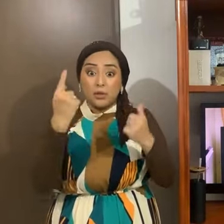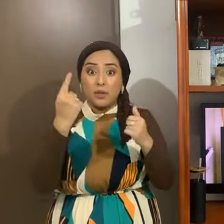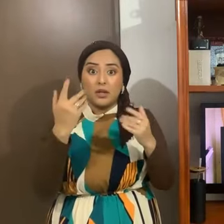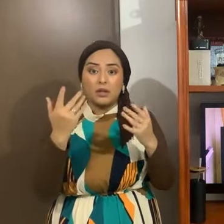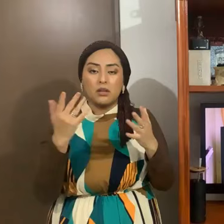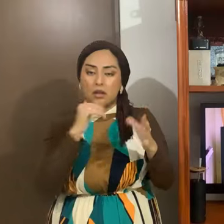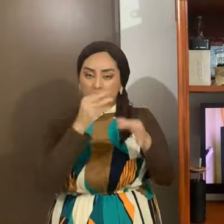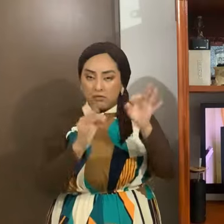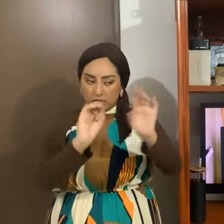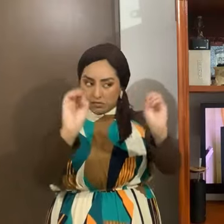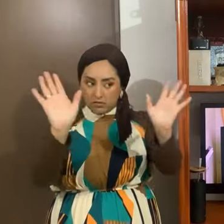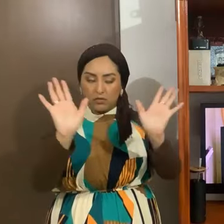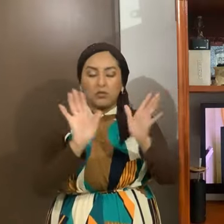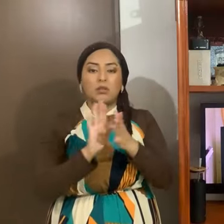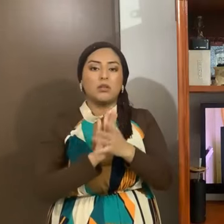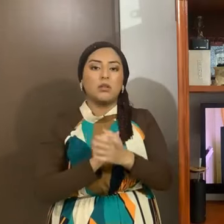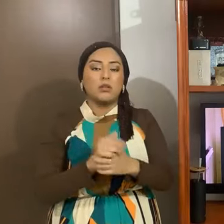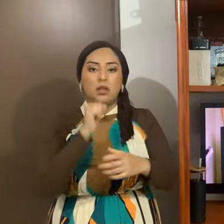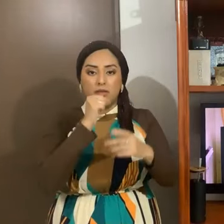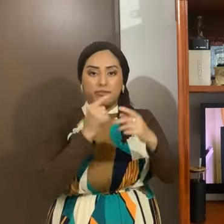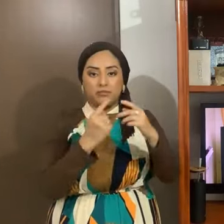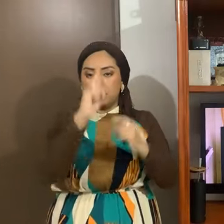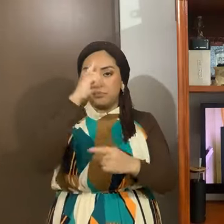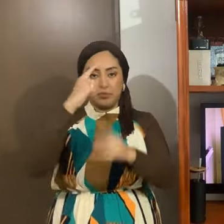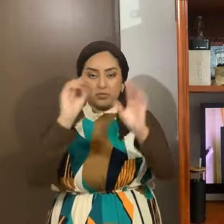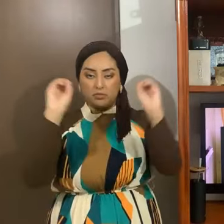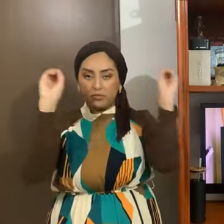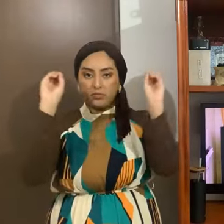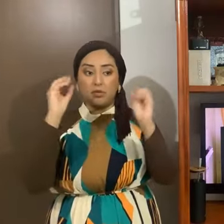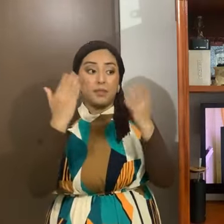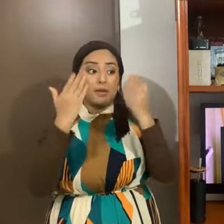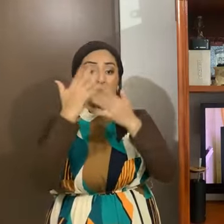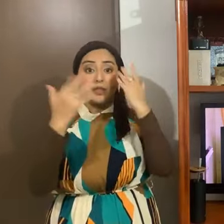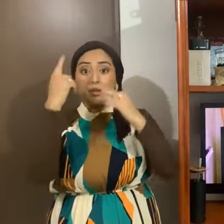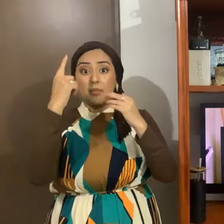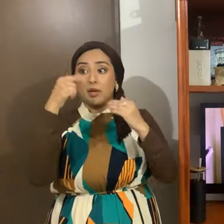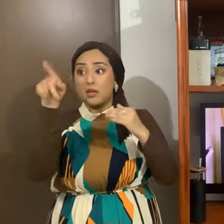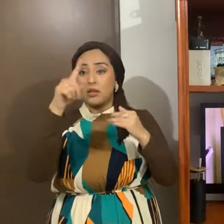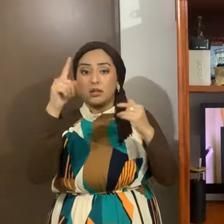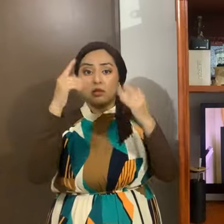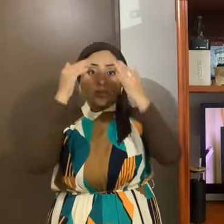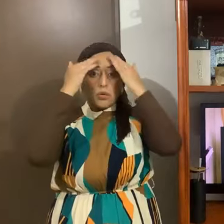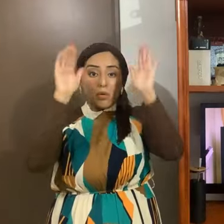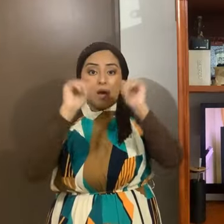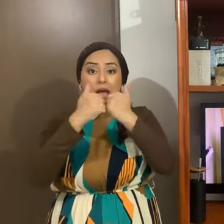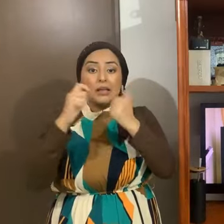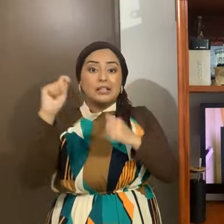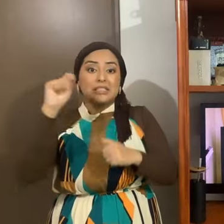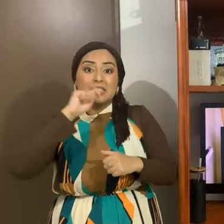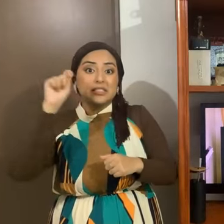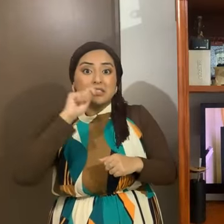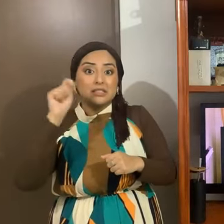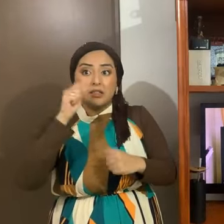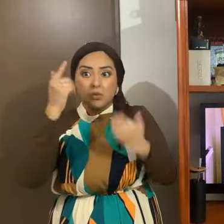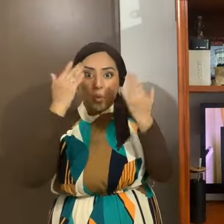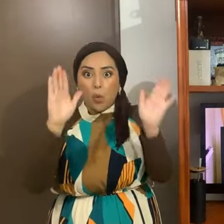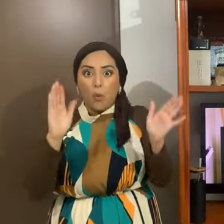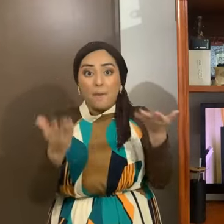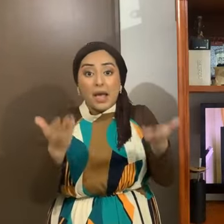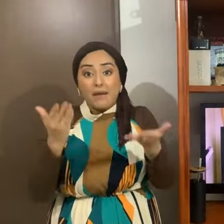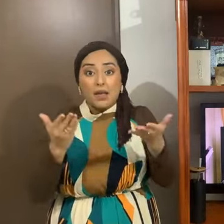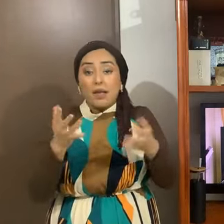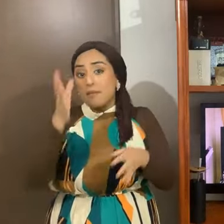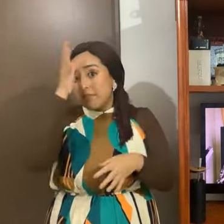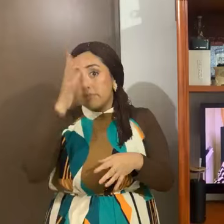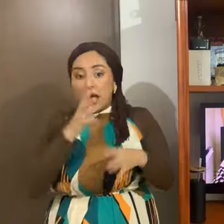puede, sin juzgar a nadie, sin ser grosero ni de ninguna manera, alguien podría no saberse lavar los dientes correctamente, porque